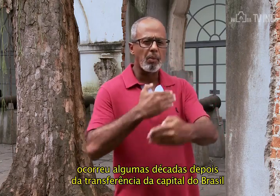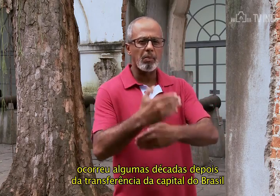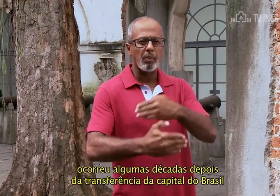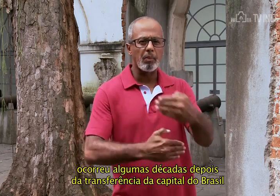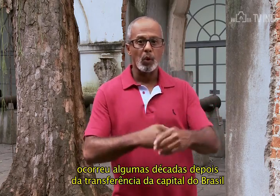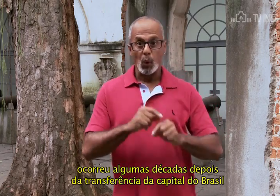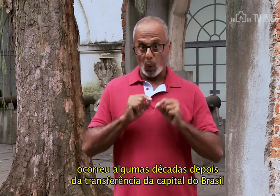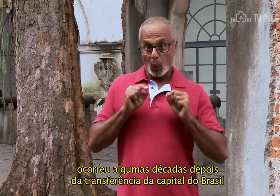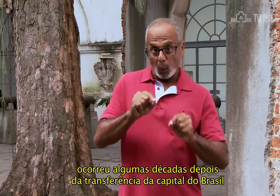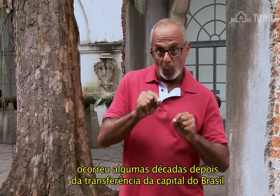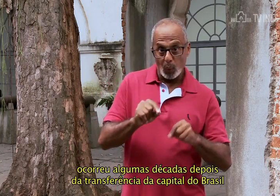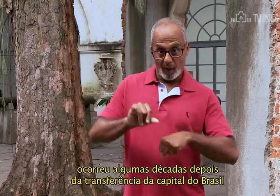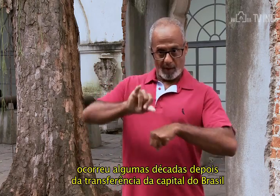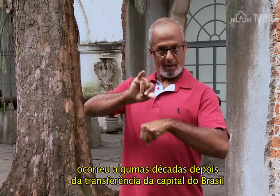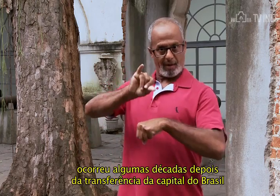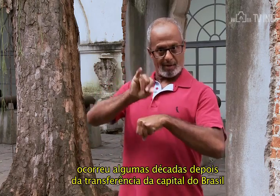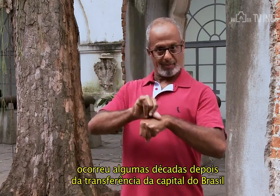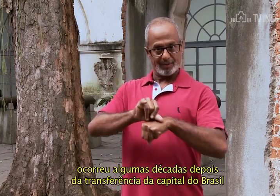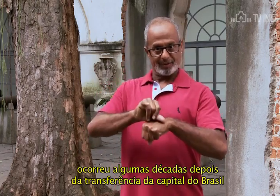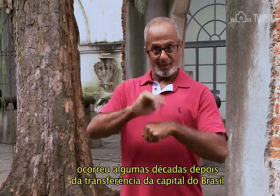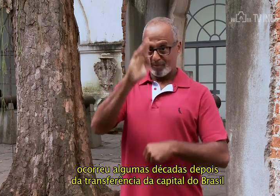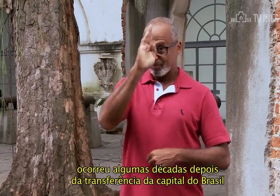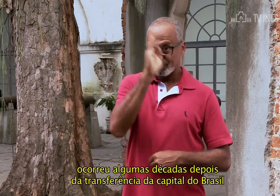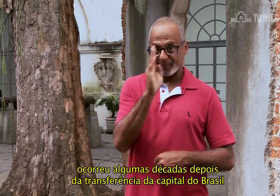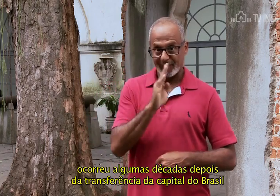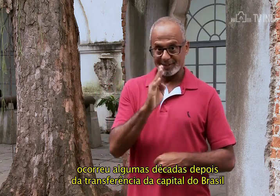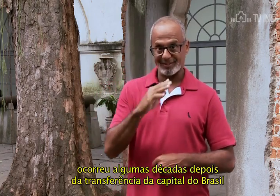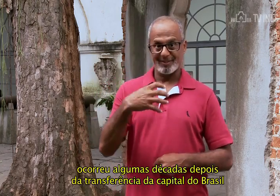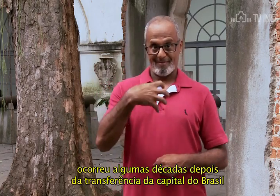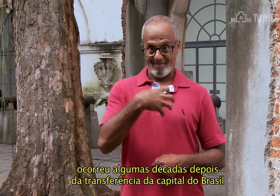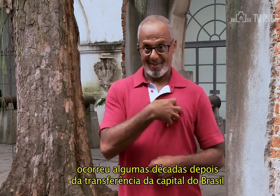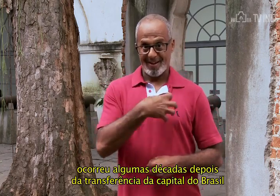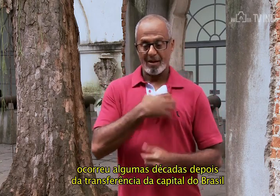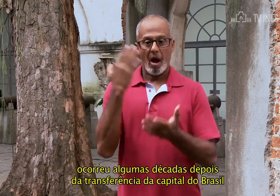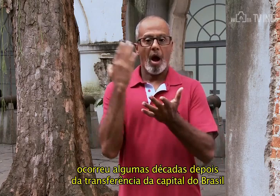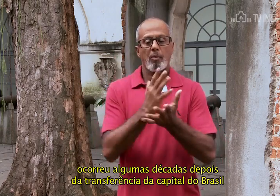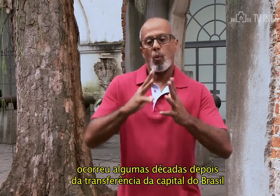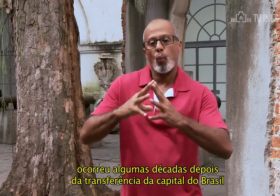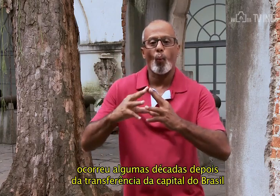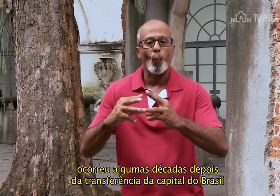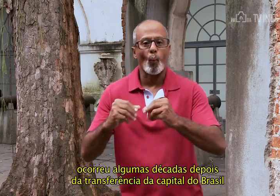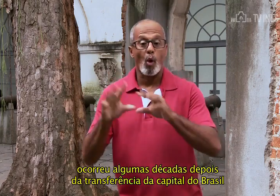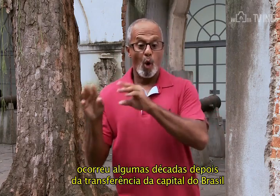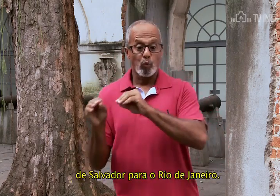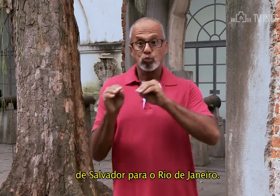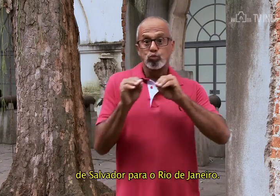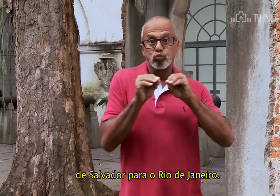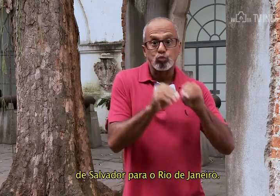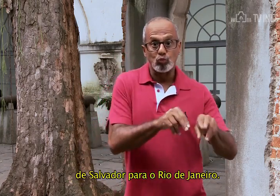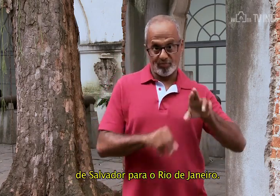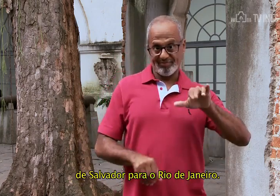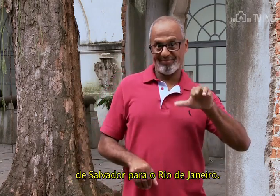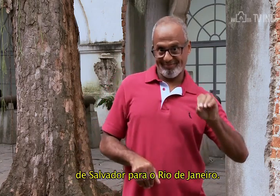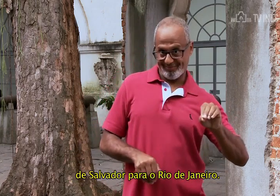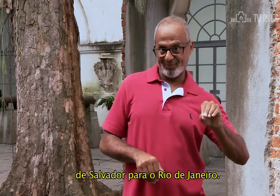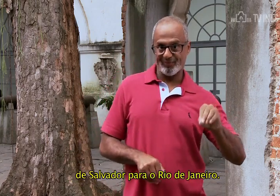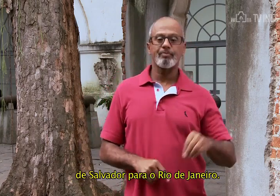ocorreu algumas décadas depois da transferência da capital do Brasil de Salvador para o Rio